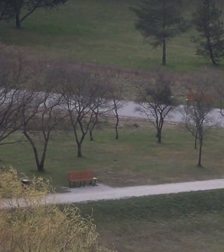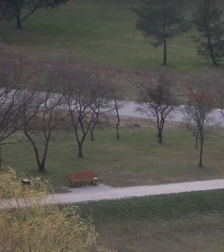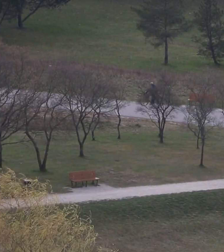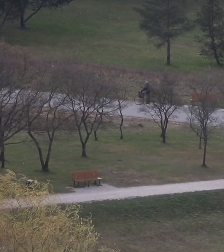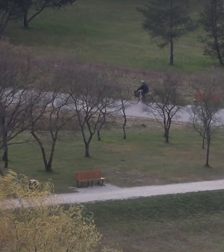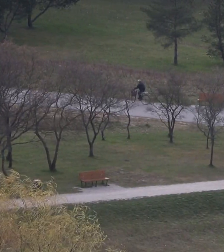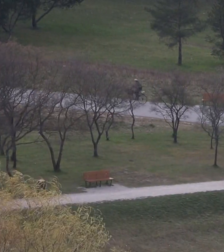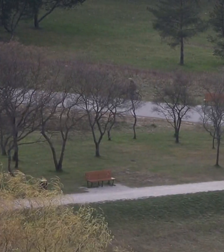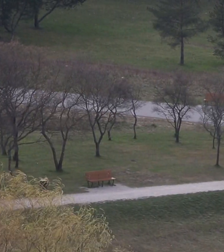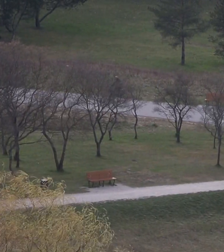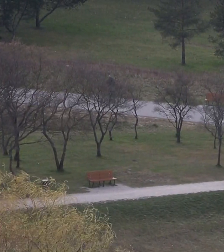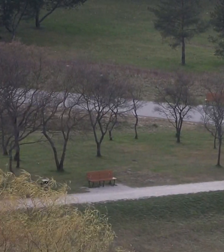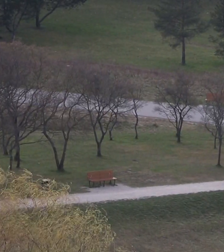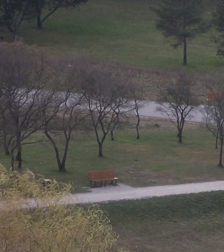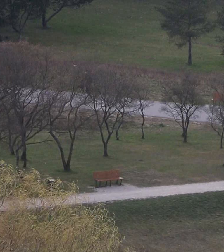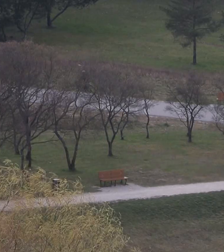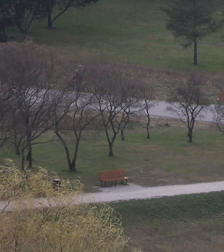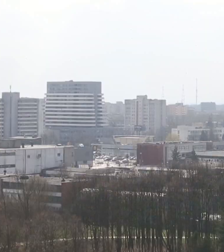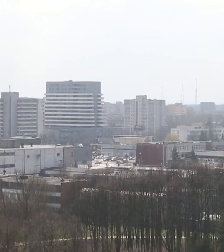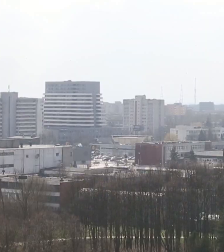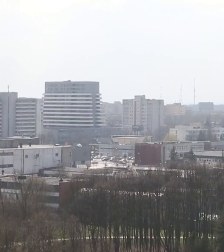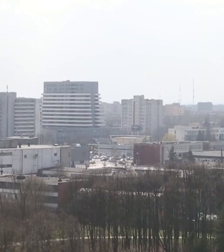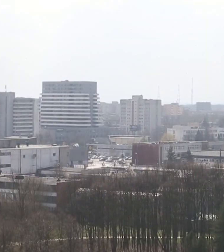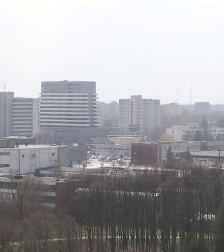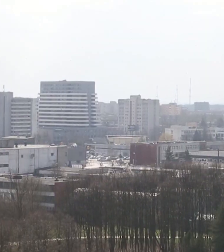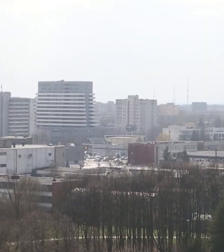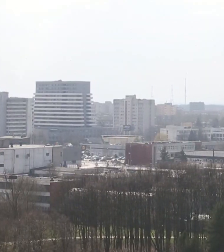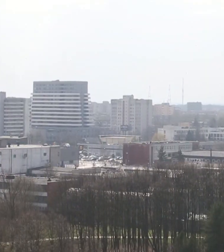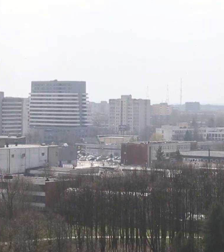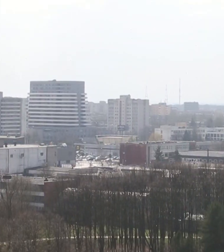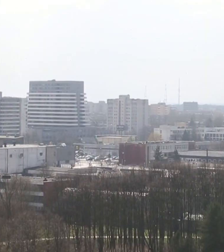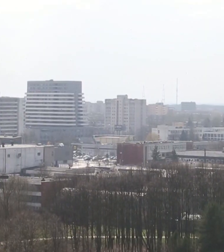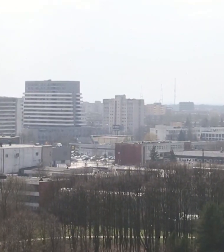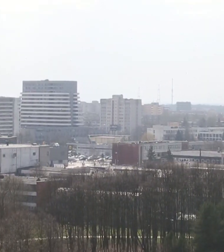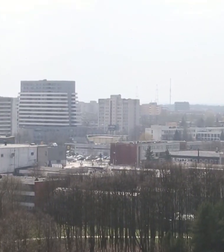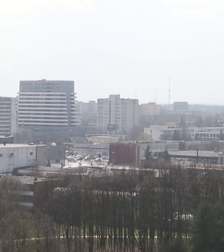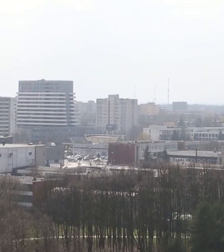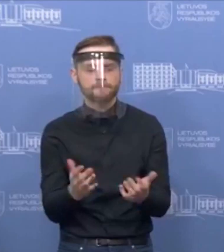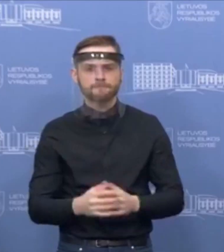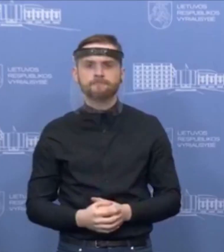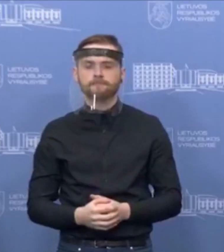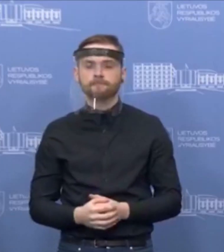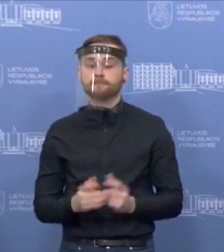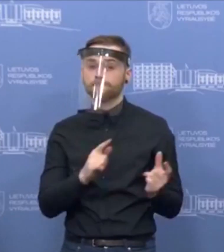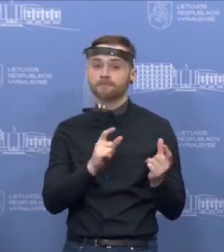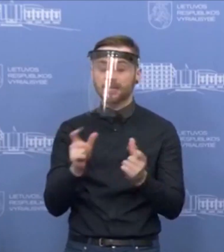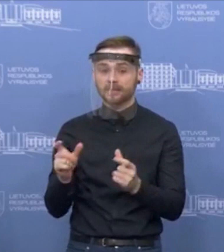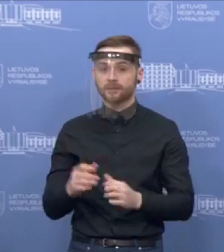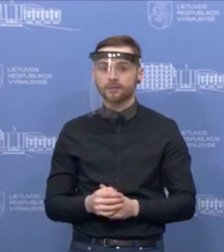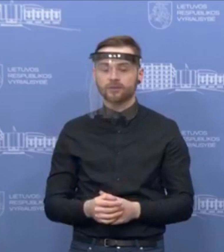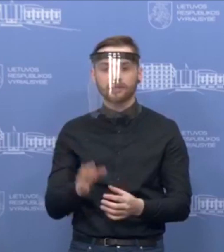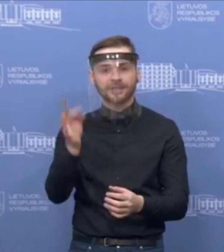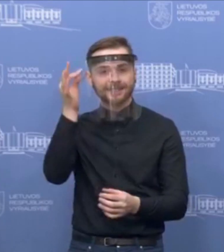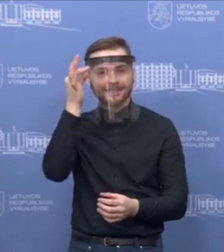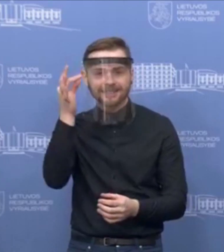Jo teigimo apie gyvūnus informaciją yra prieštaringa. Yra sakymo, ar jie gali parnešti virusą, kol kas nėra. Tas tiksliai dar nėra